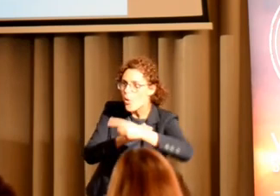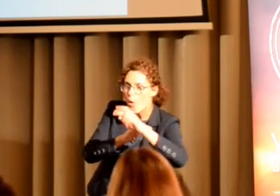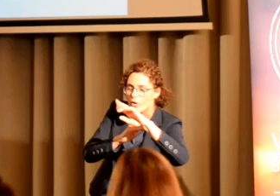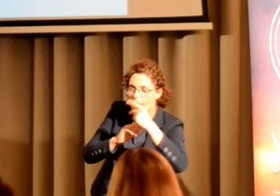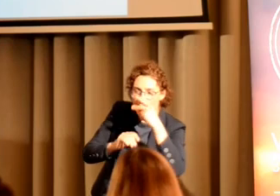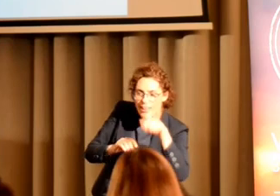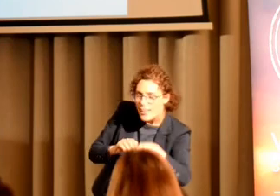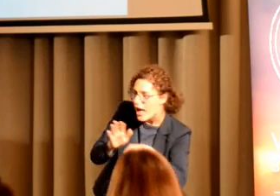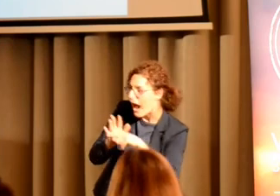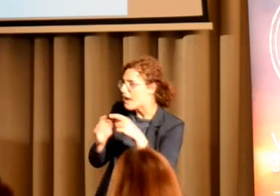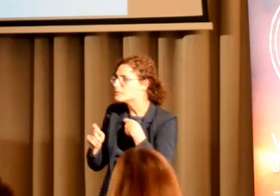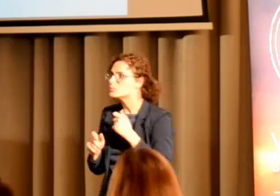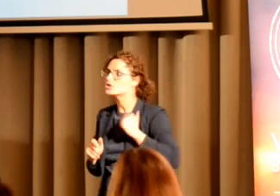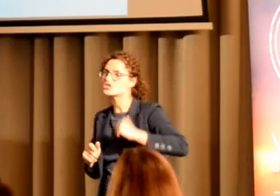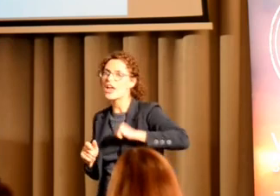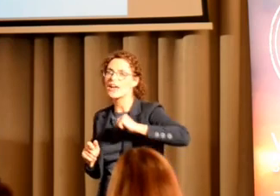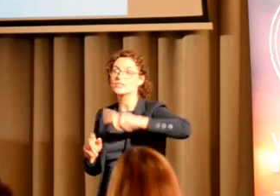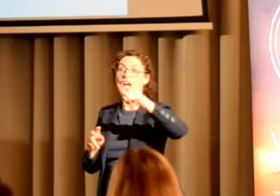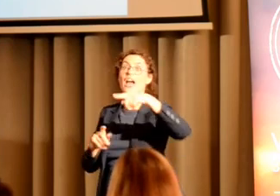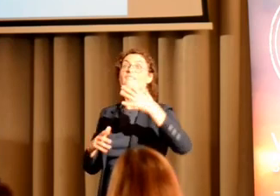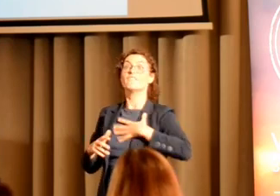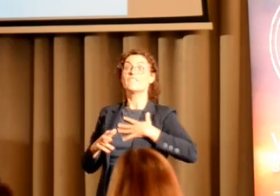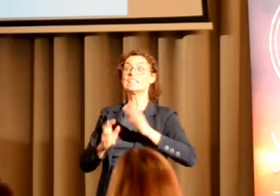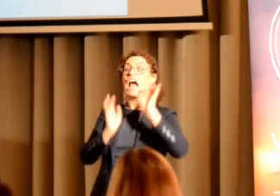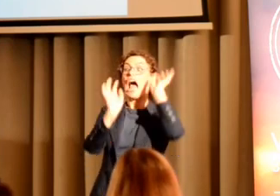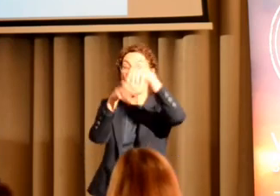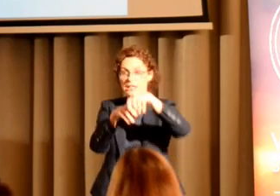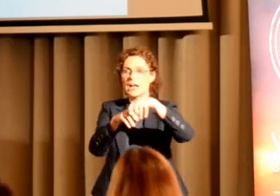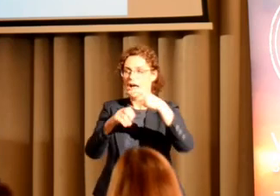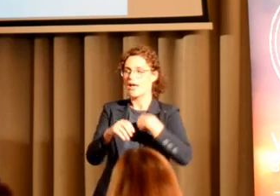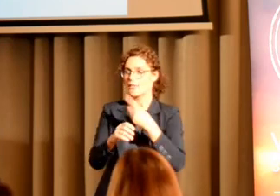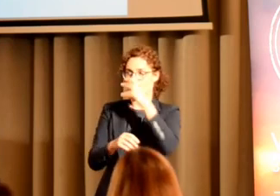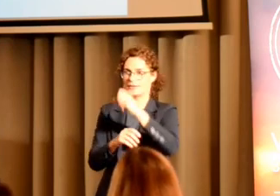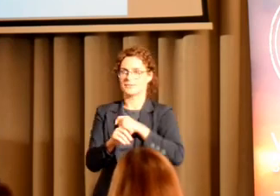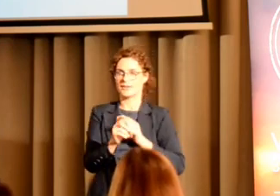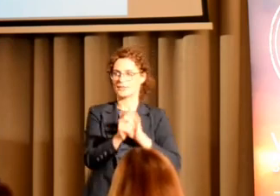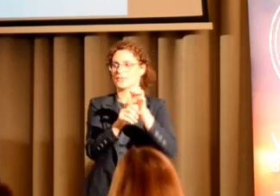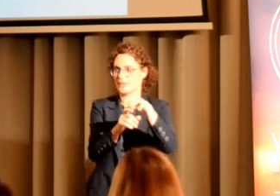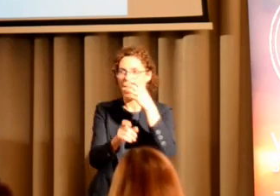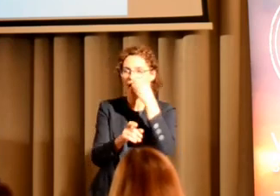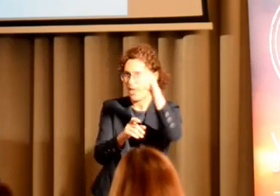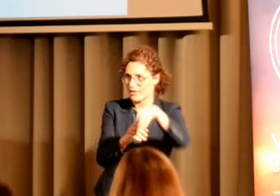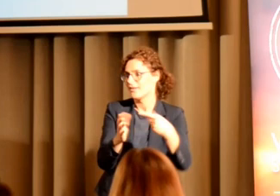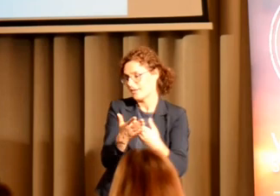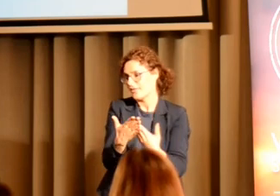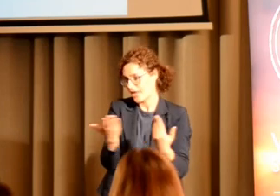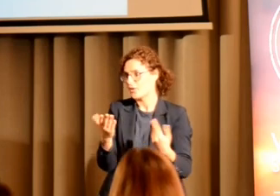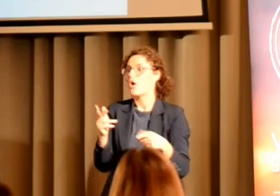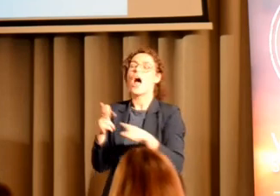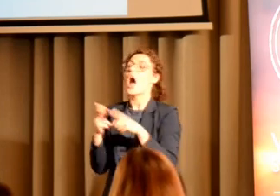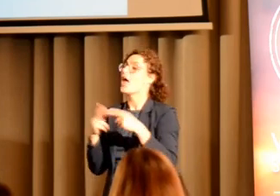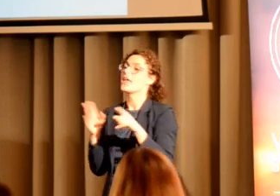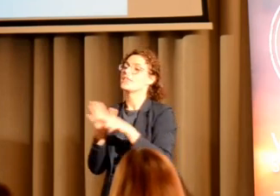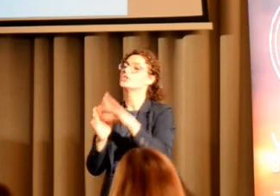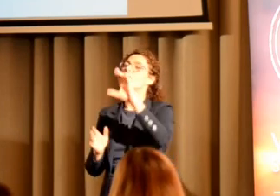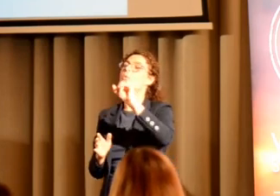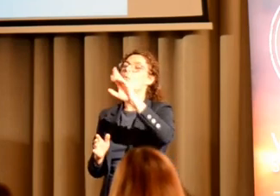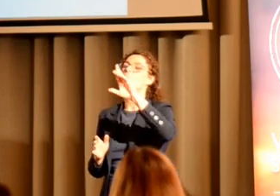żeruje na wilczych ofiarach. Ale jedzą też bobry. Populacja bobra w Polsce jest ogromna